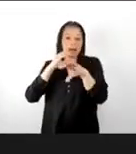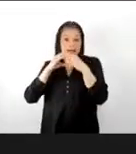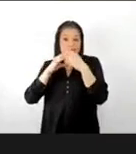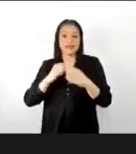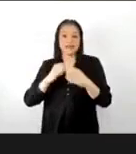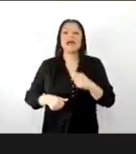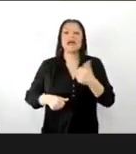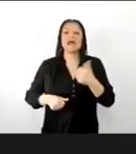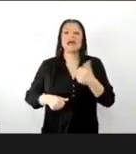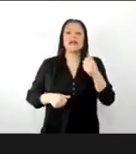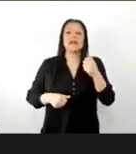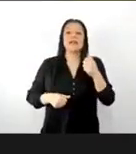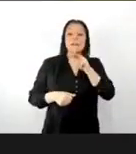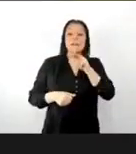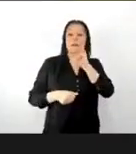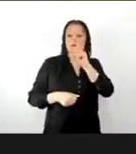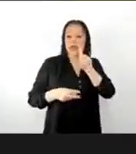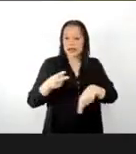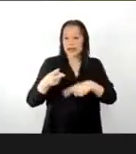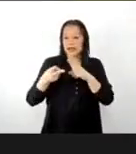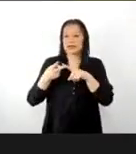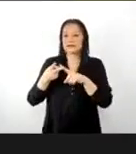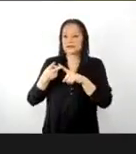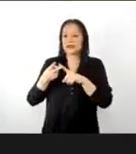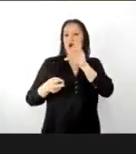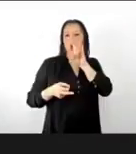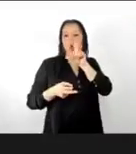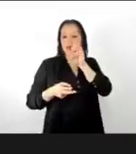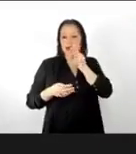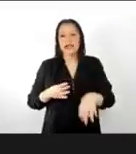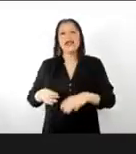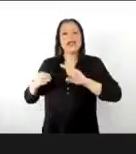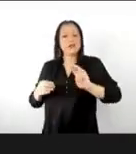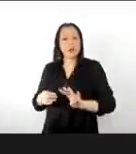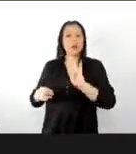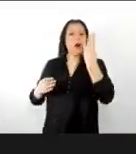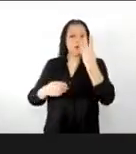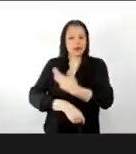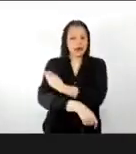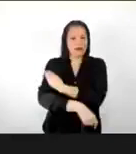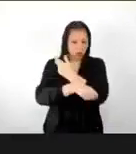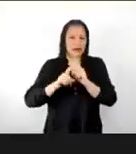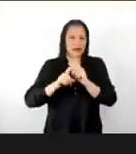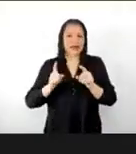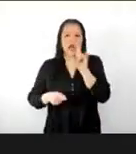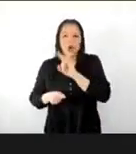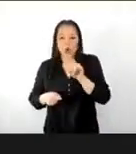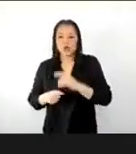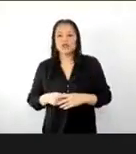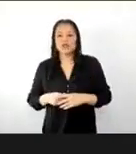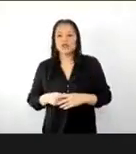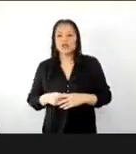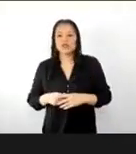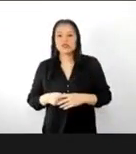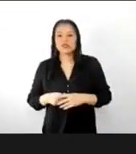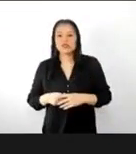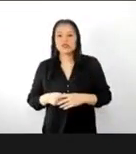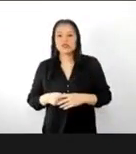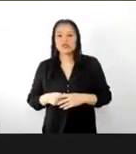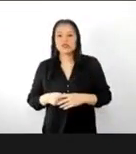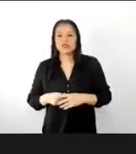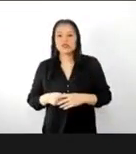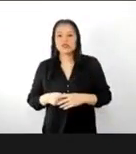de Moderna y de CureVac. Y hay un cuarto tipo de vacunas que usa estos pedacitos. Estos se llaman las